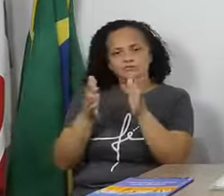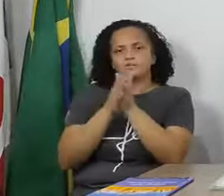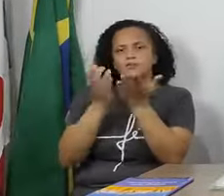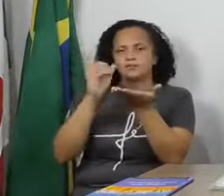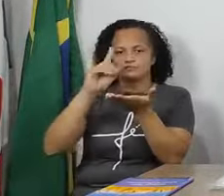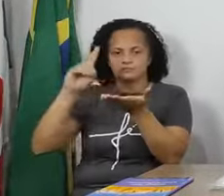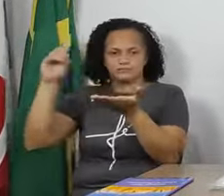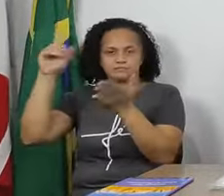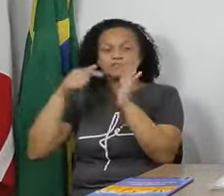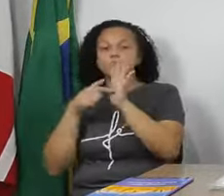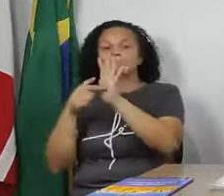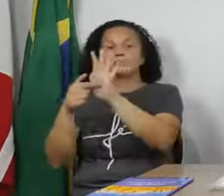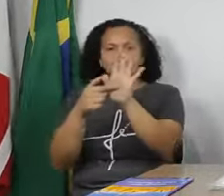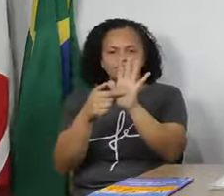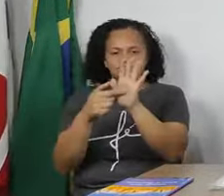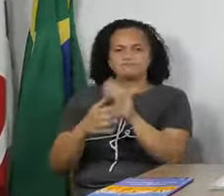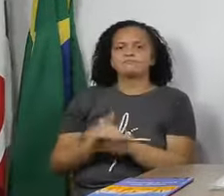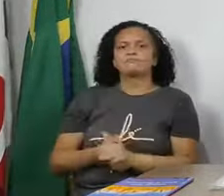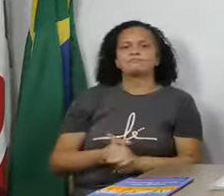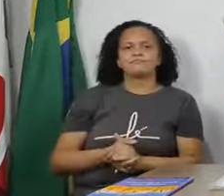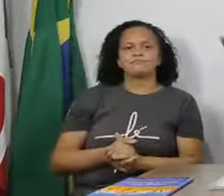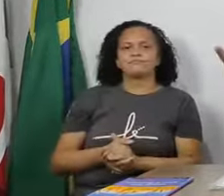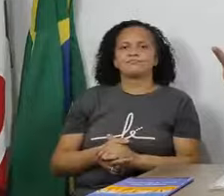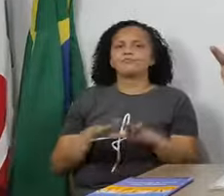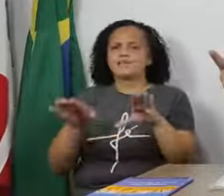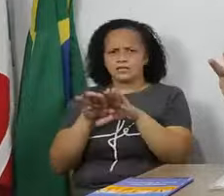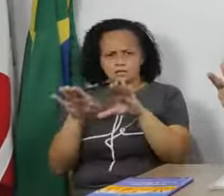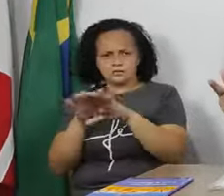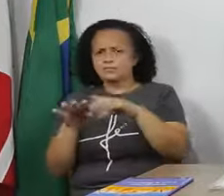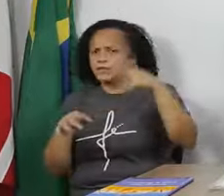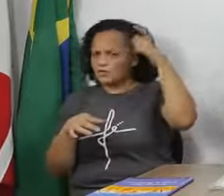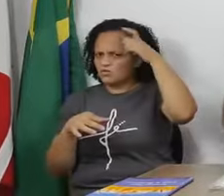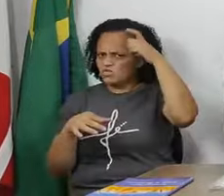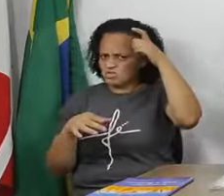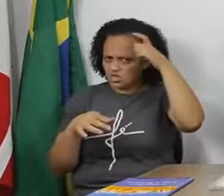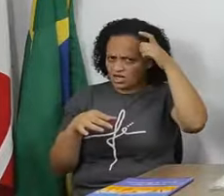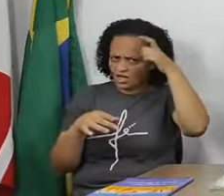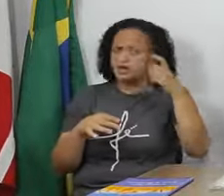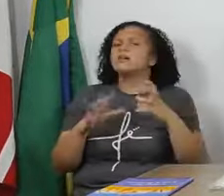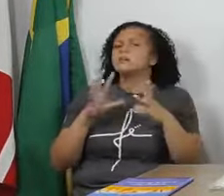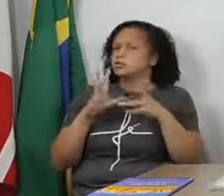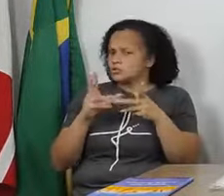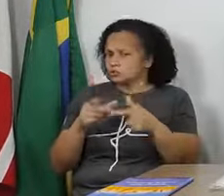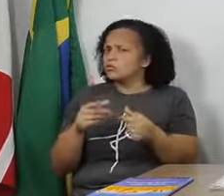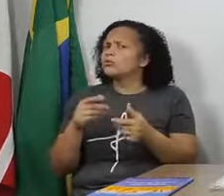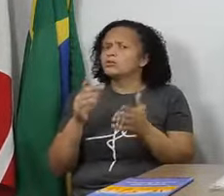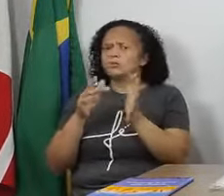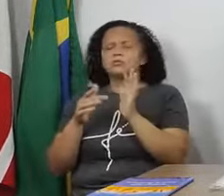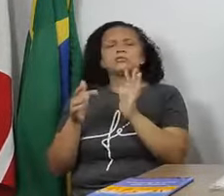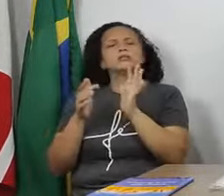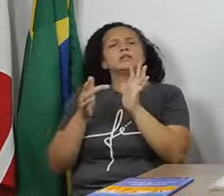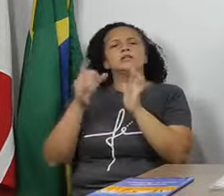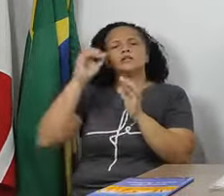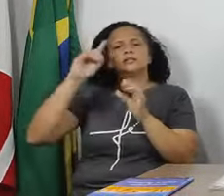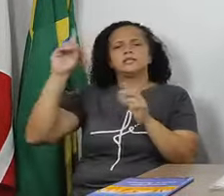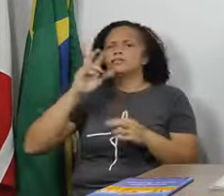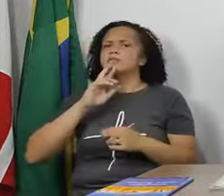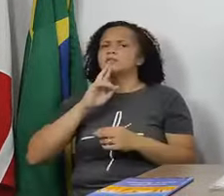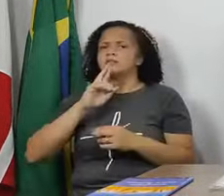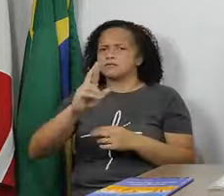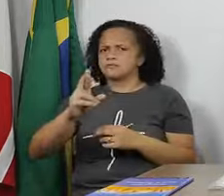Bíblia diz que ele é. A respeito do maligno, as verdades que Deus diz a respeito de